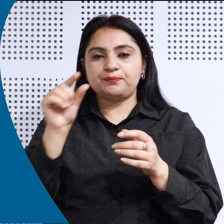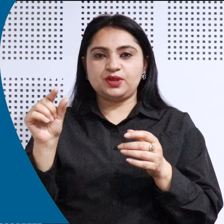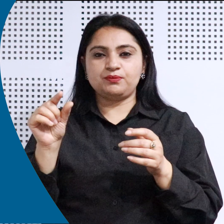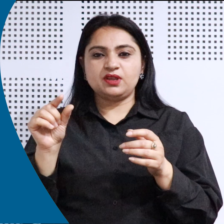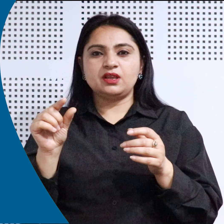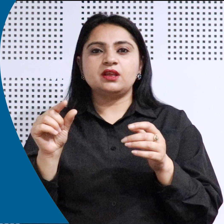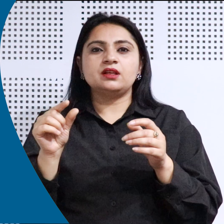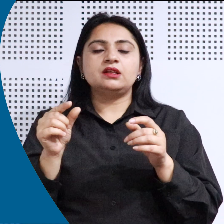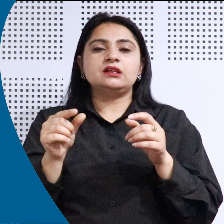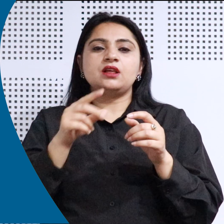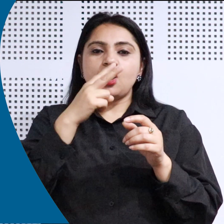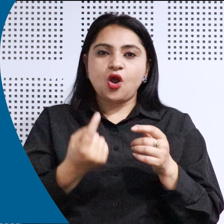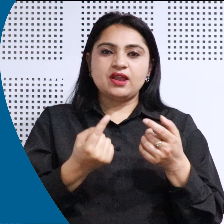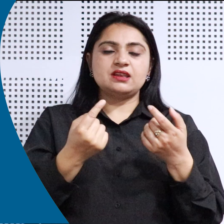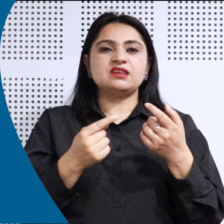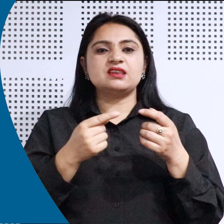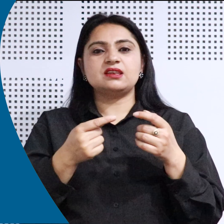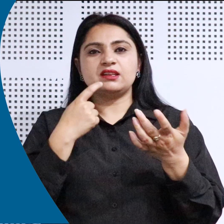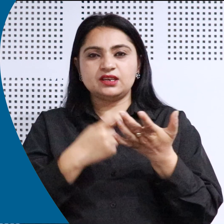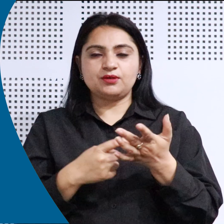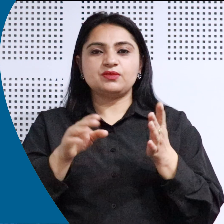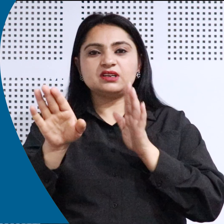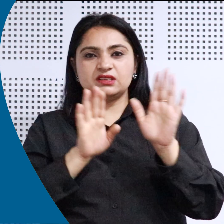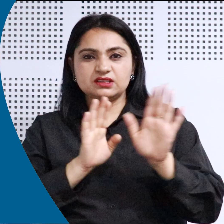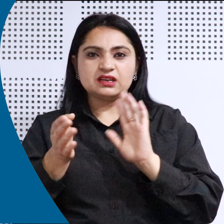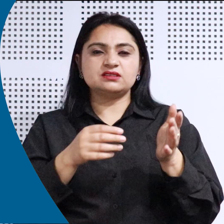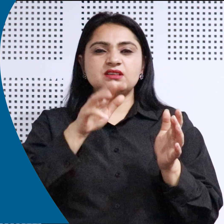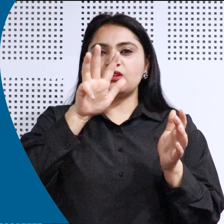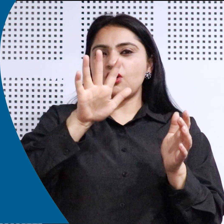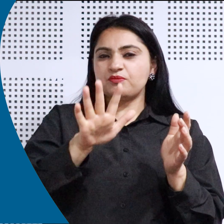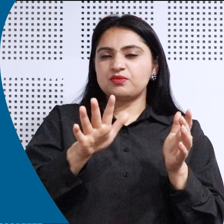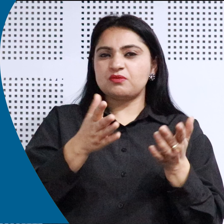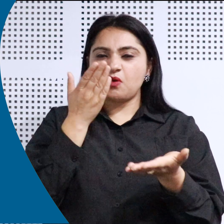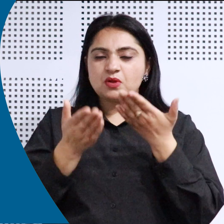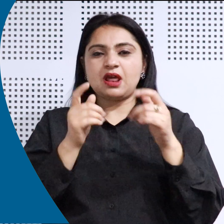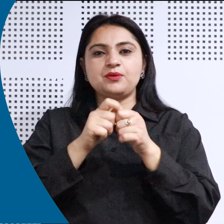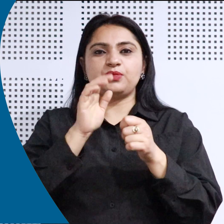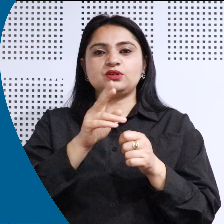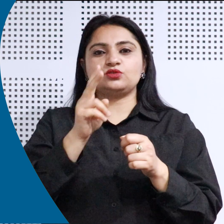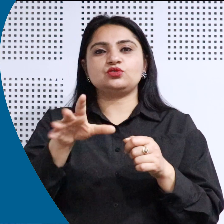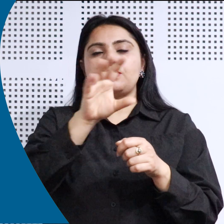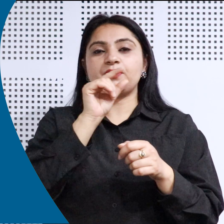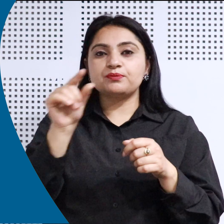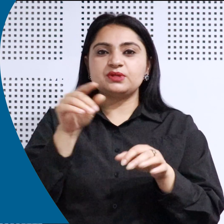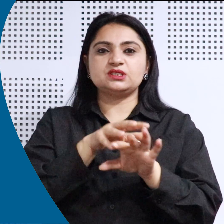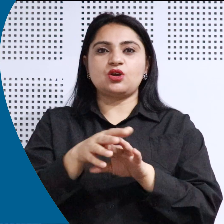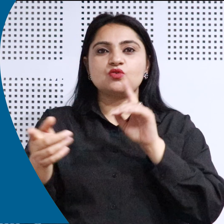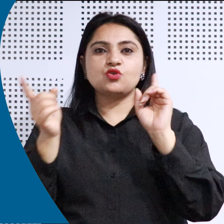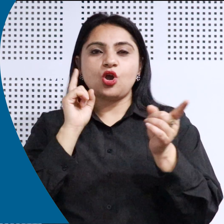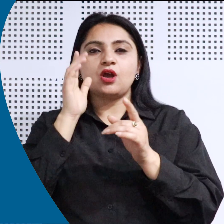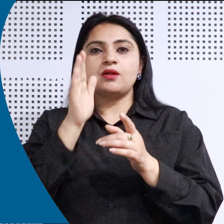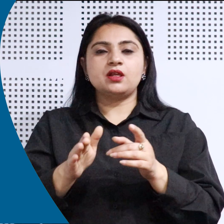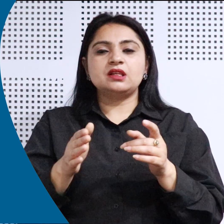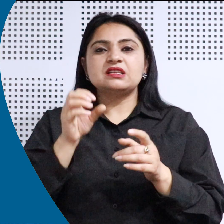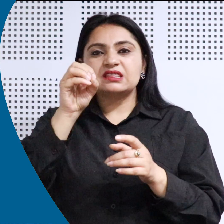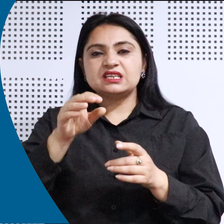ऐन, नियम, निर्देशिका, कार्यविधि गरेर करिब 95 को हाराहारीमा चाहिँ बनेको छ। अब यी सबै विषयहरू नगरपालिकाले